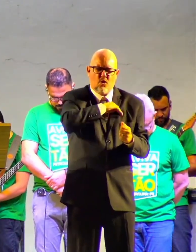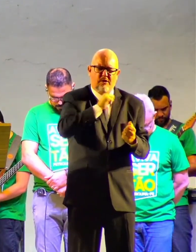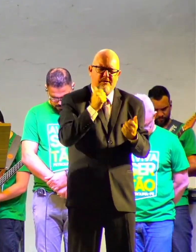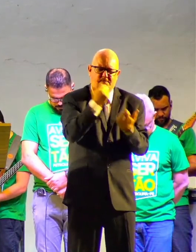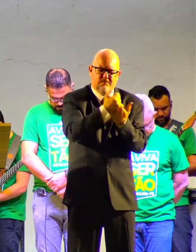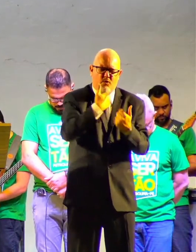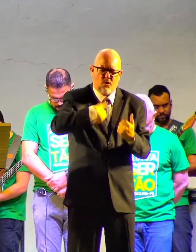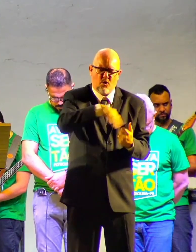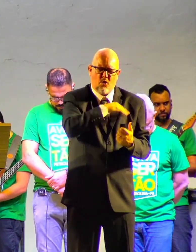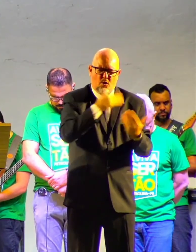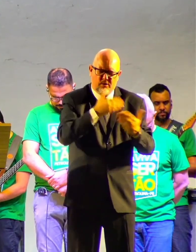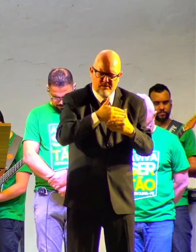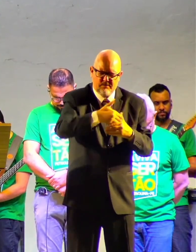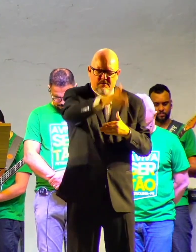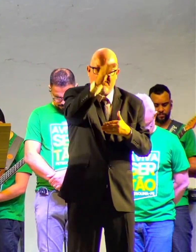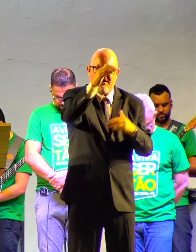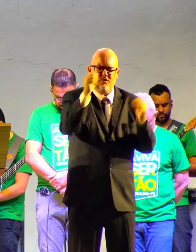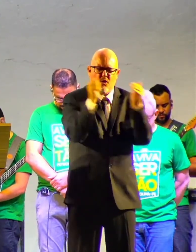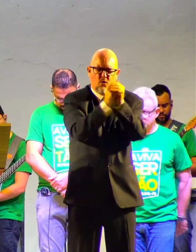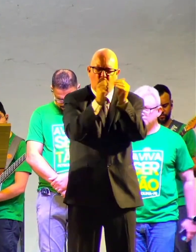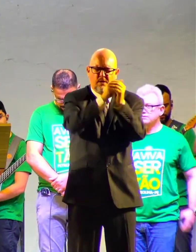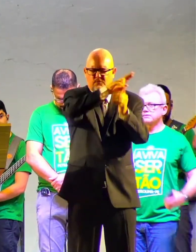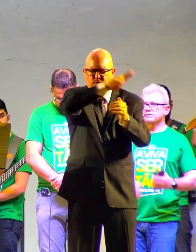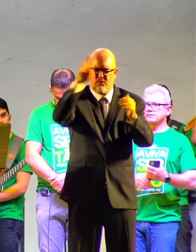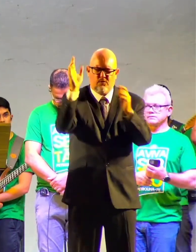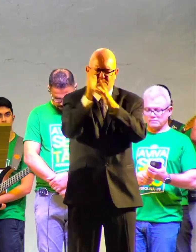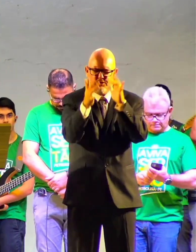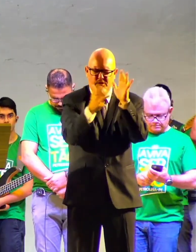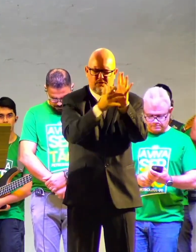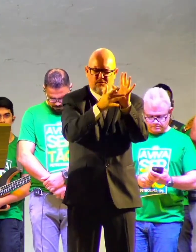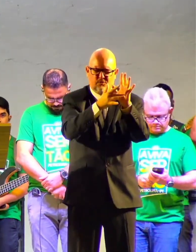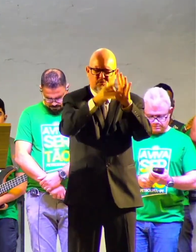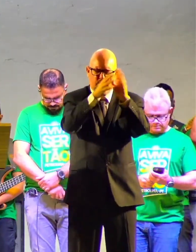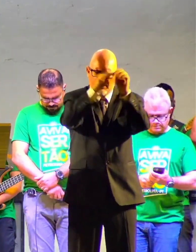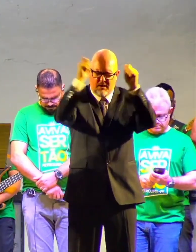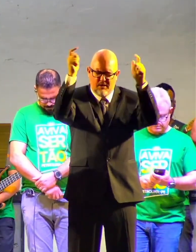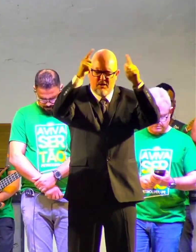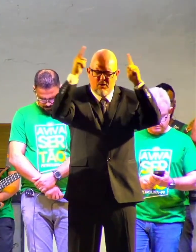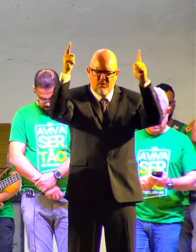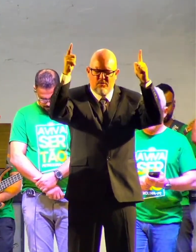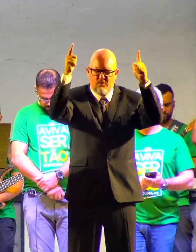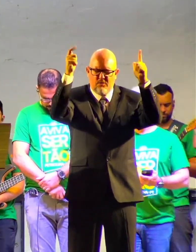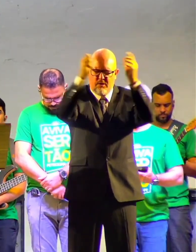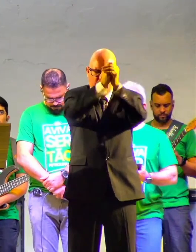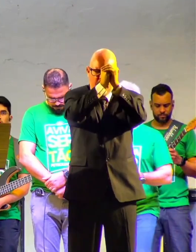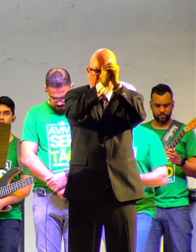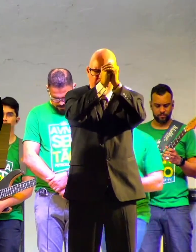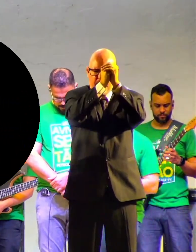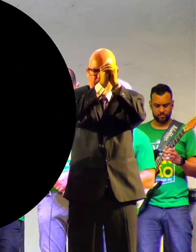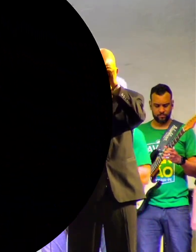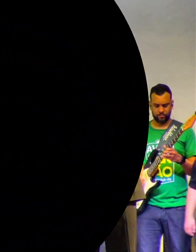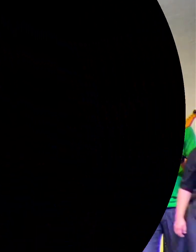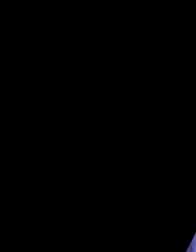através de nós daqui para frente. Oramos em nome de Jesus, aleluia, amém.